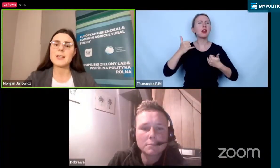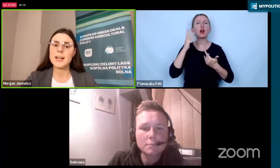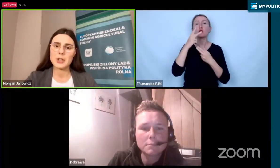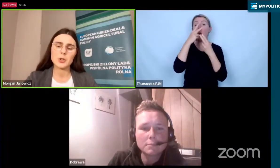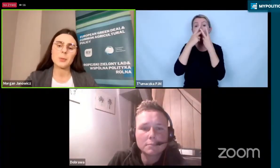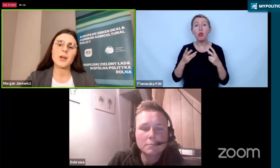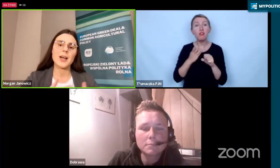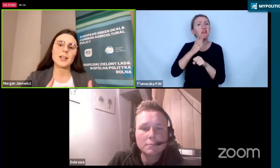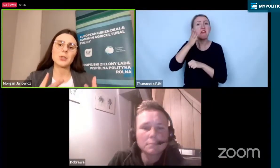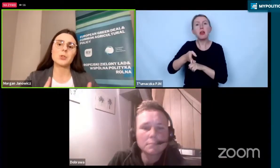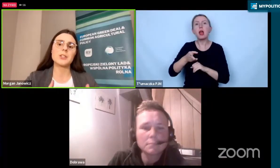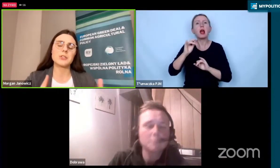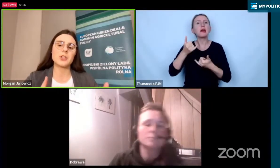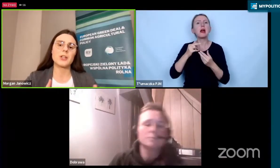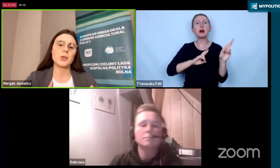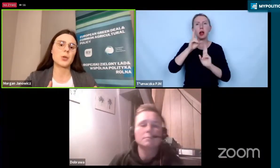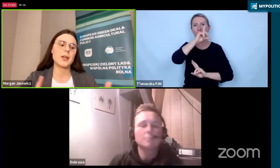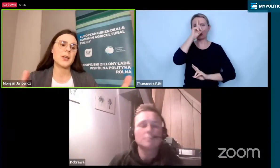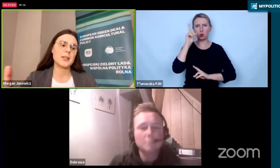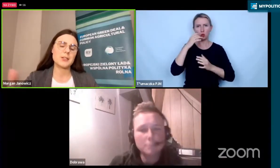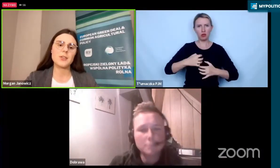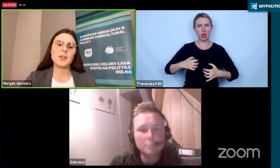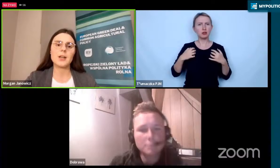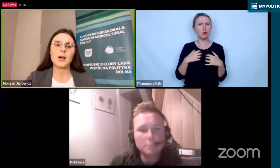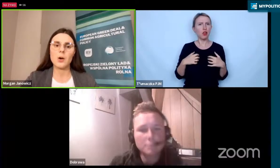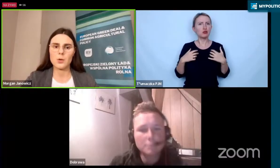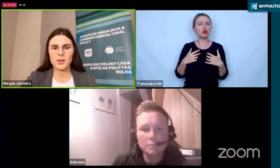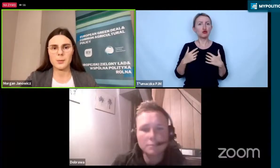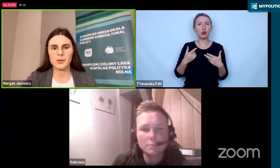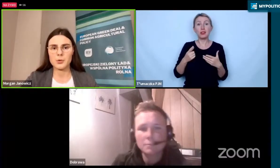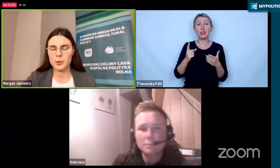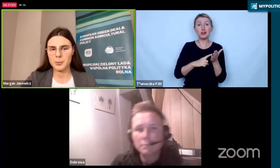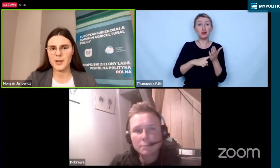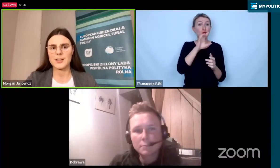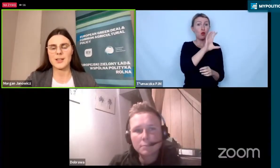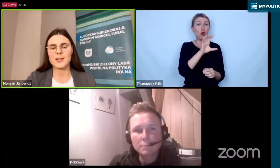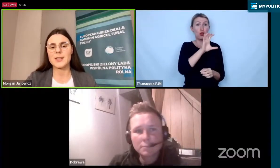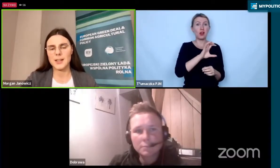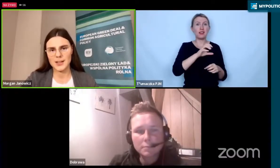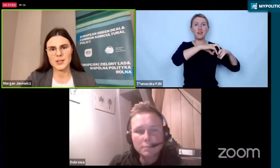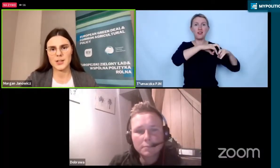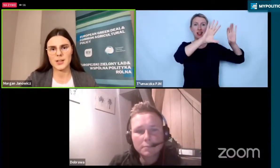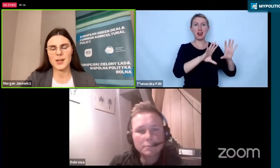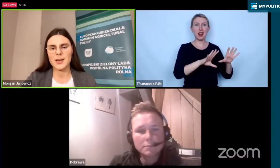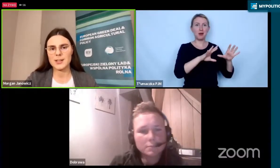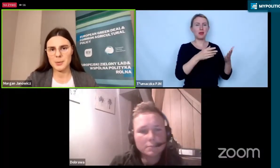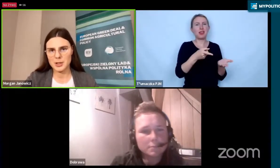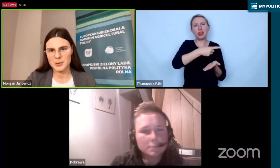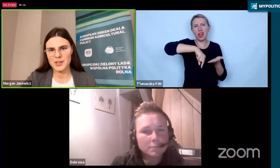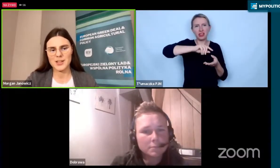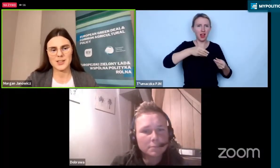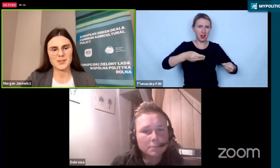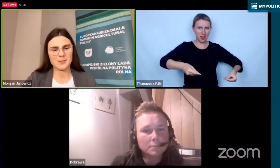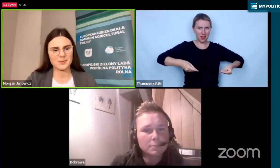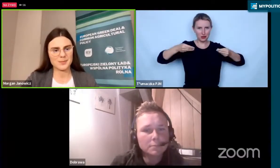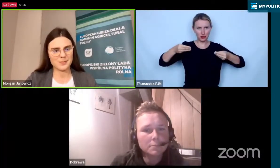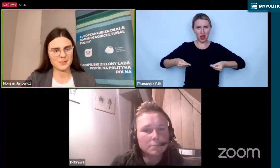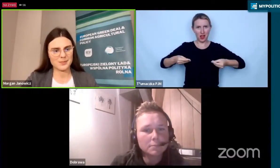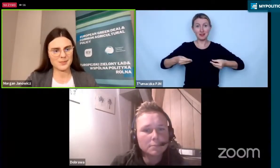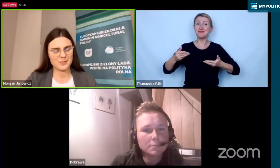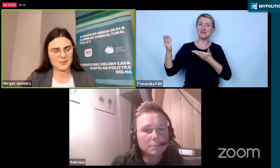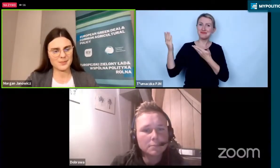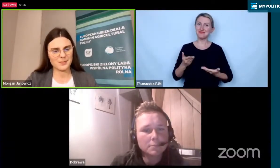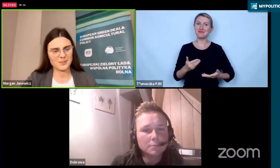odwiedza jakie są reakcje ludzi na zwierzęta które zwykle oglądamy w supermarketach i na talerzach to proszę serdecznie